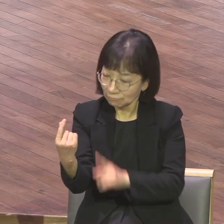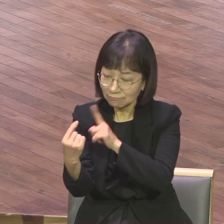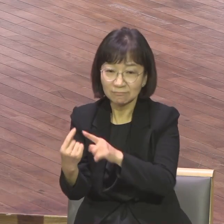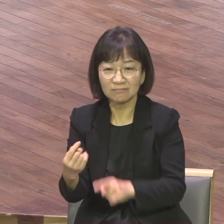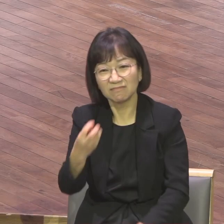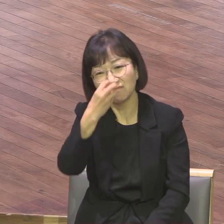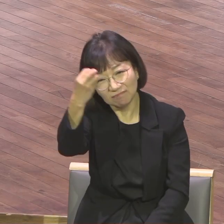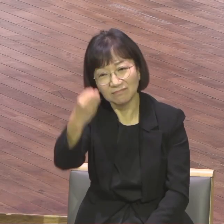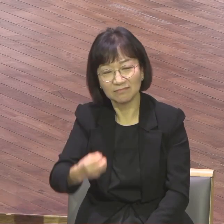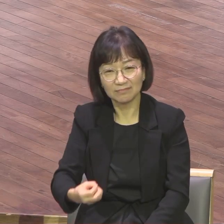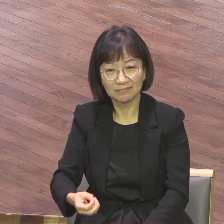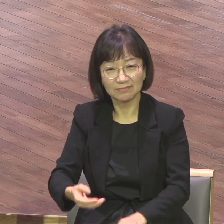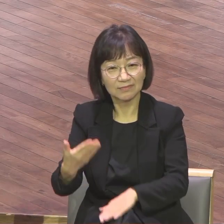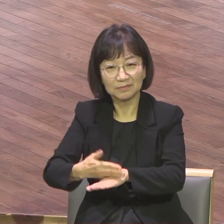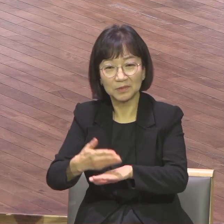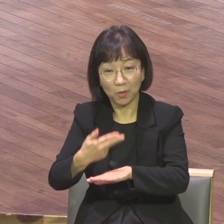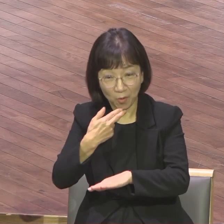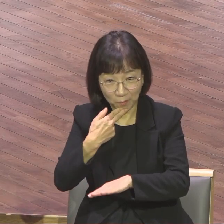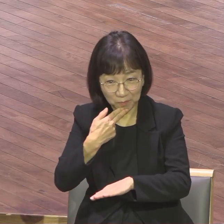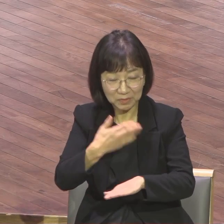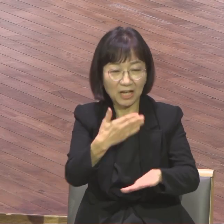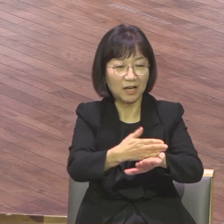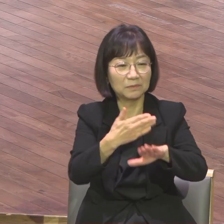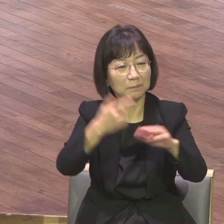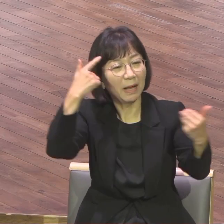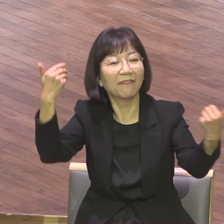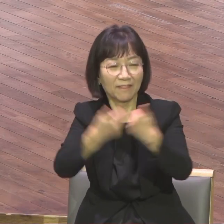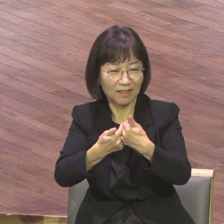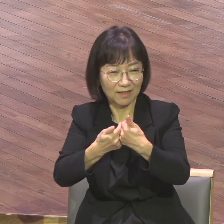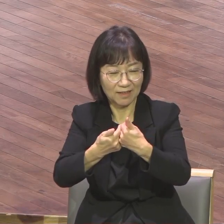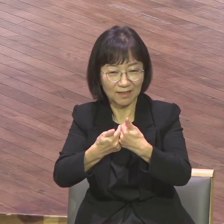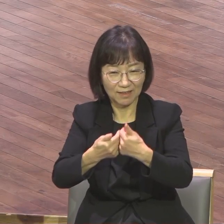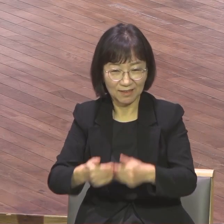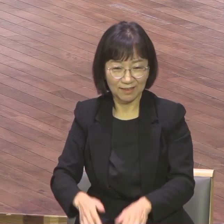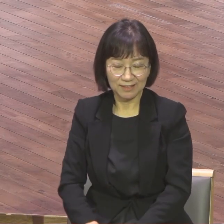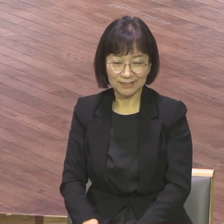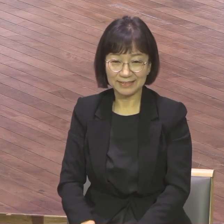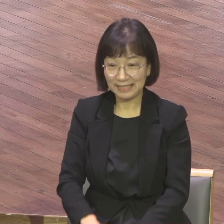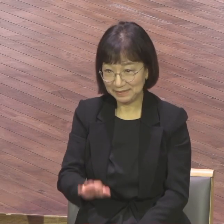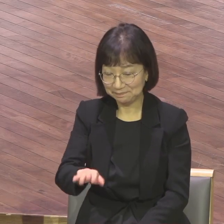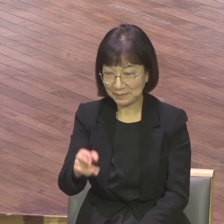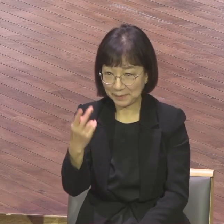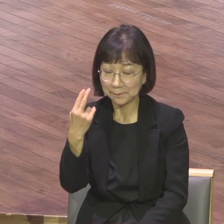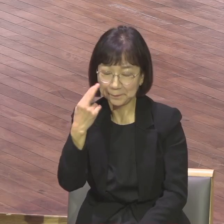미국의 유명한 심리학 교수인 필립 와킨슨이라는 분이